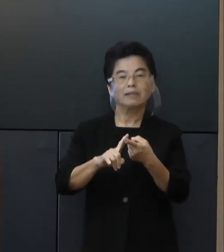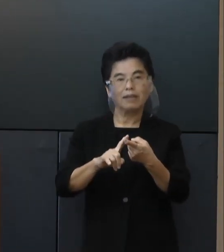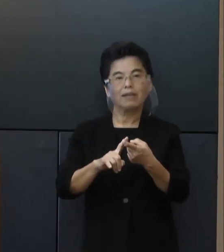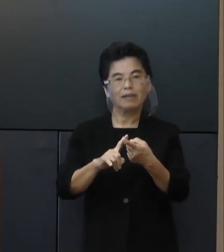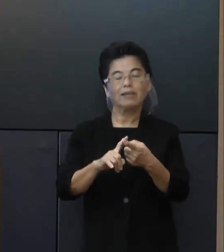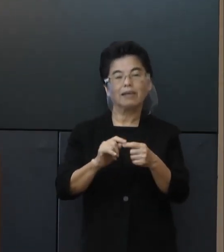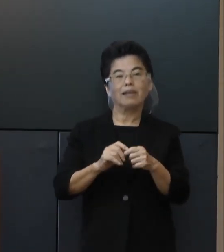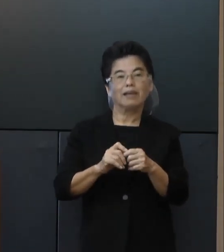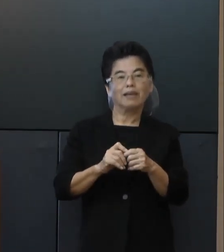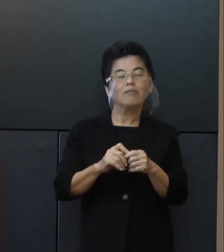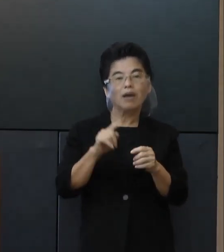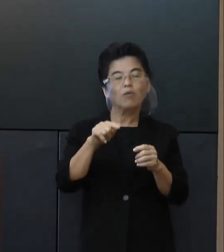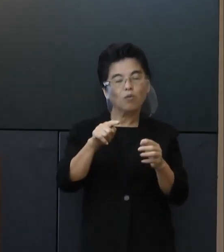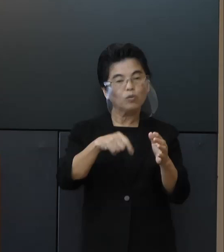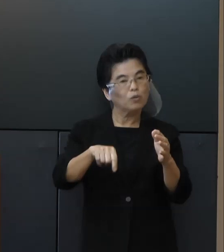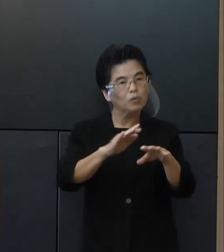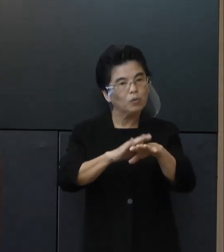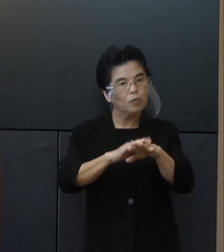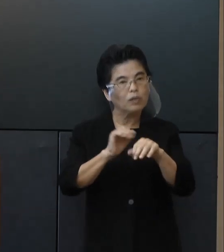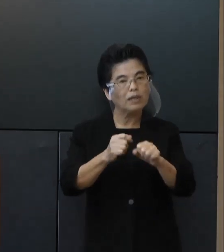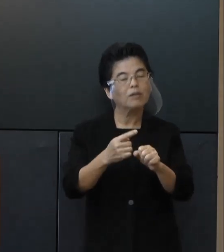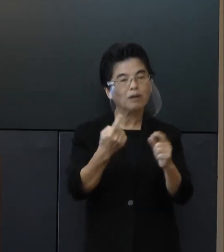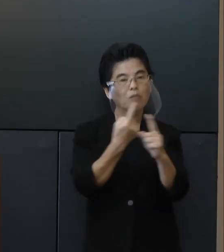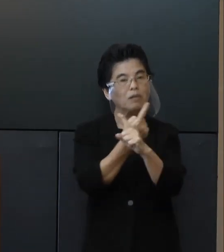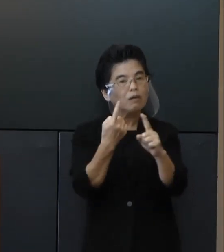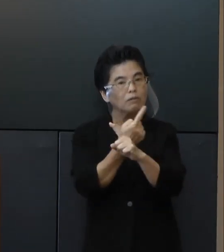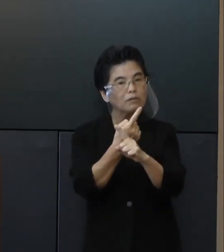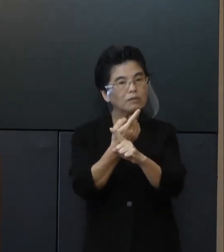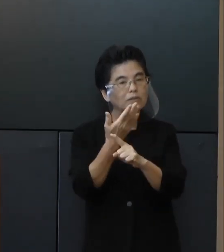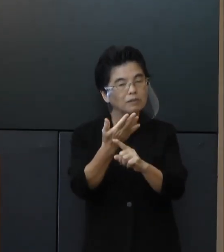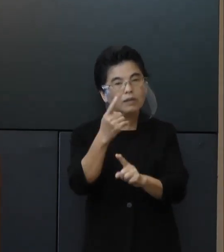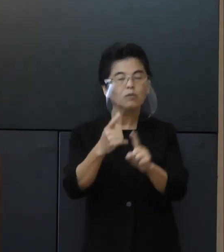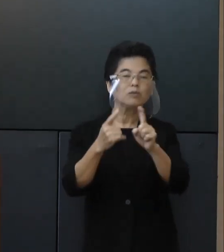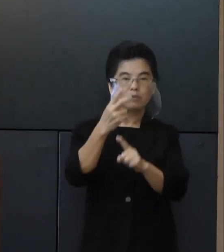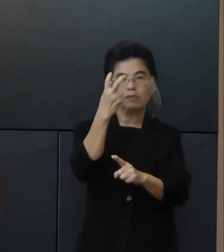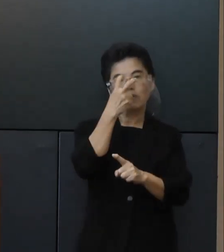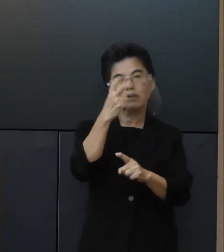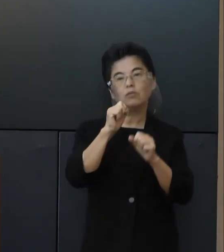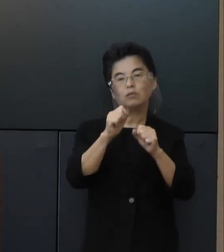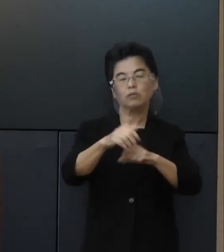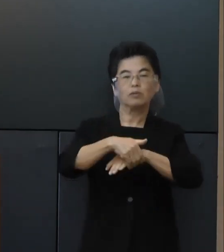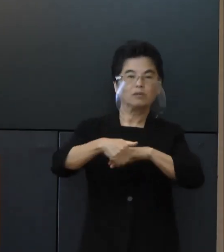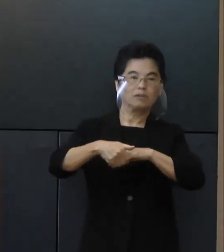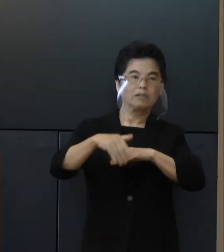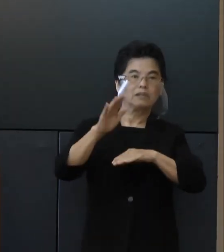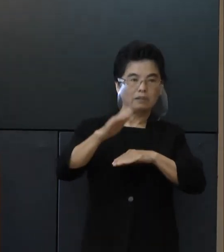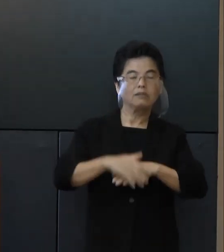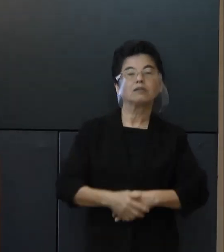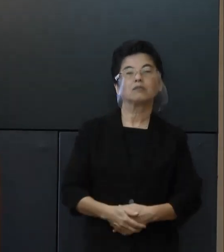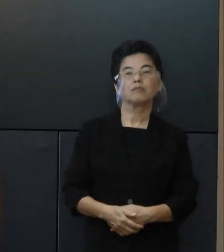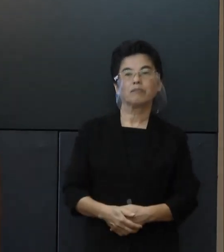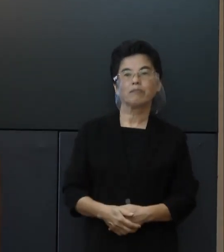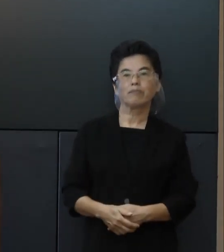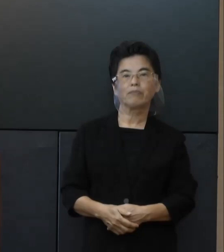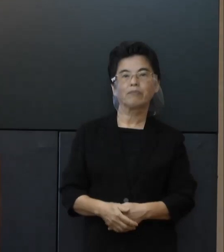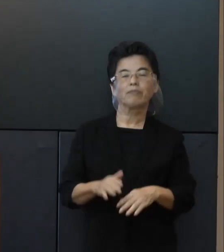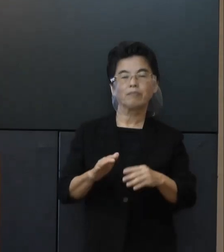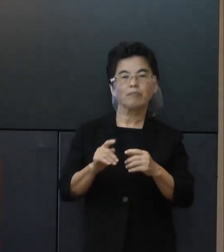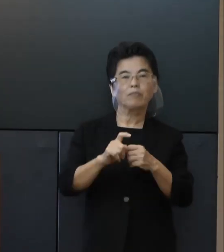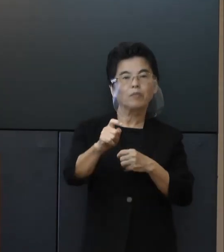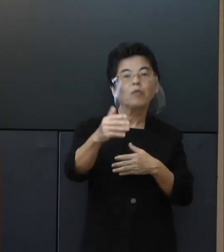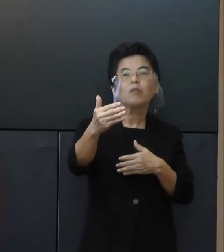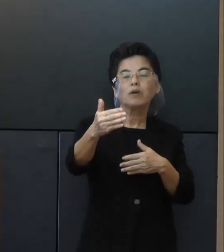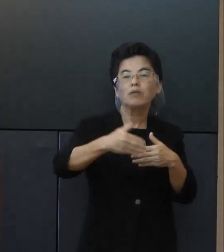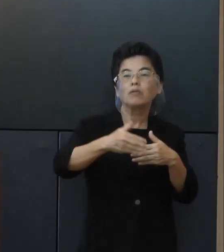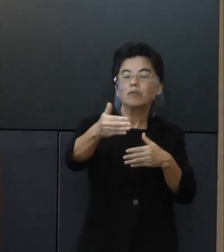シュにですね、見直していく余地はあるというふうに考えているところでございます。 当面の体制は9